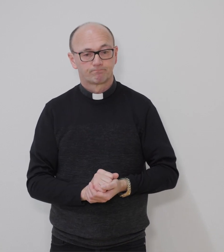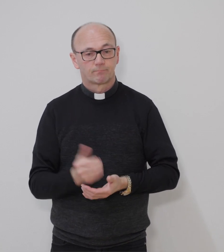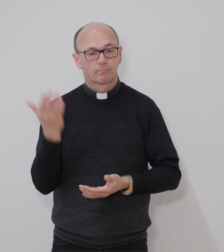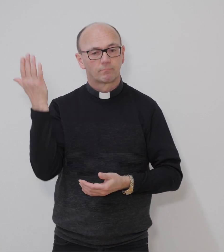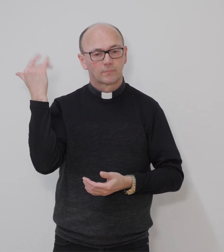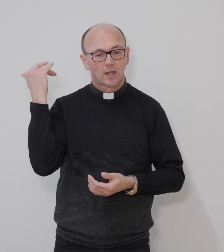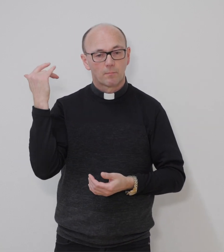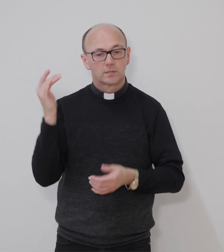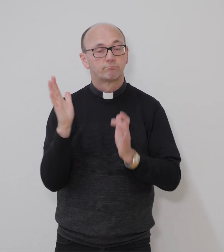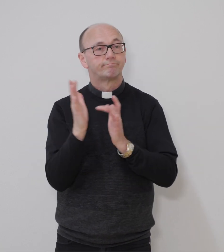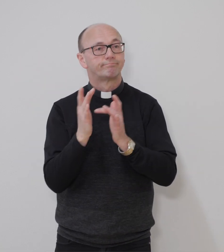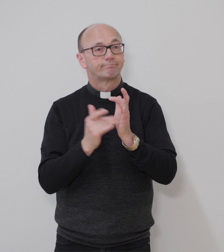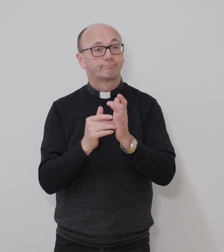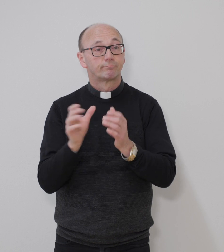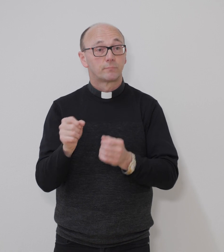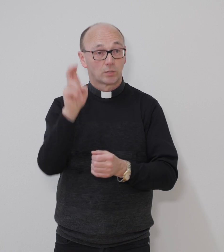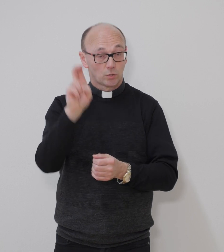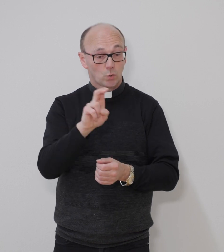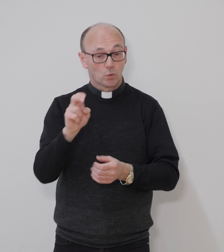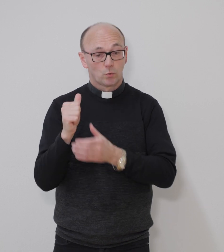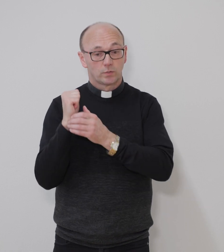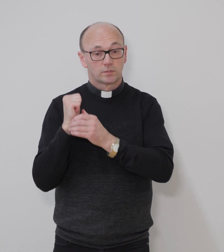Wir hören aus dem Lukas-Evangelium.